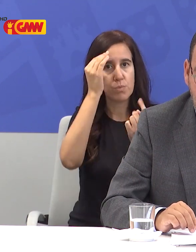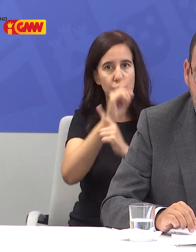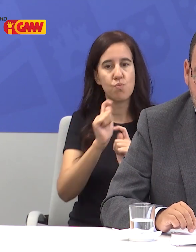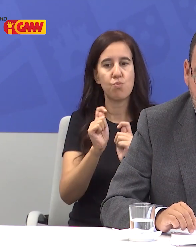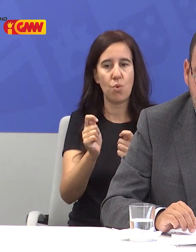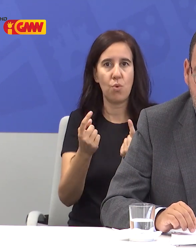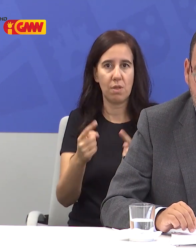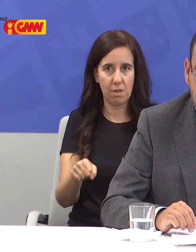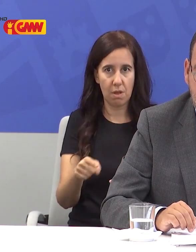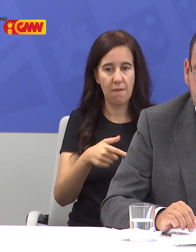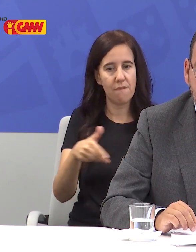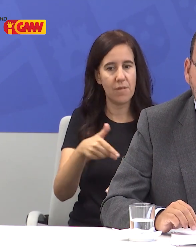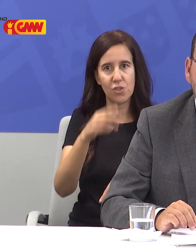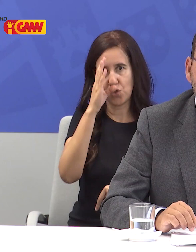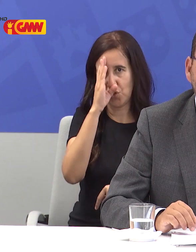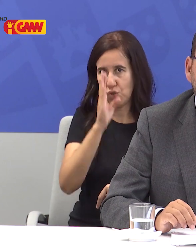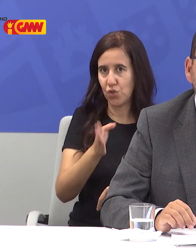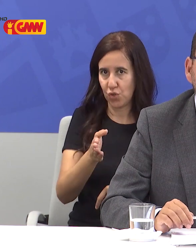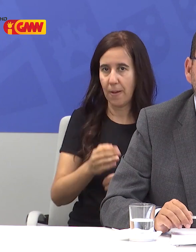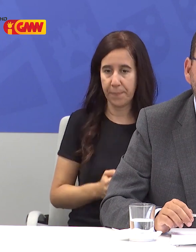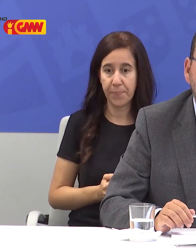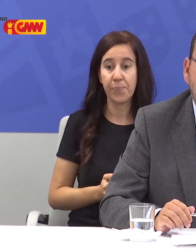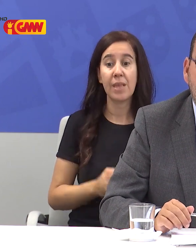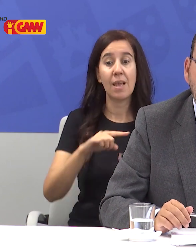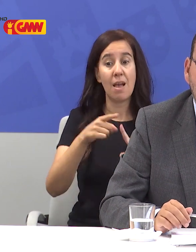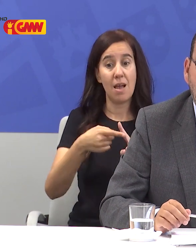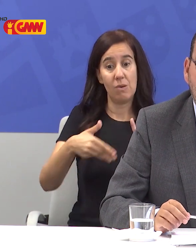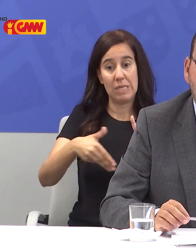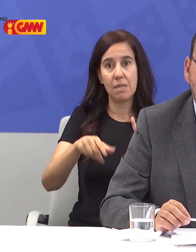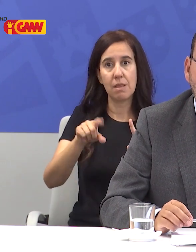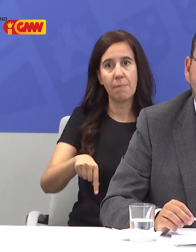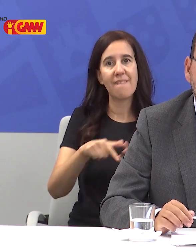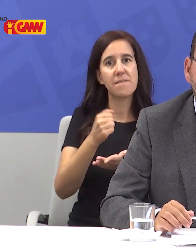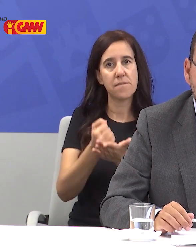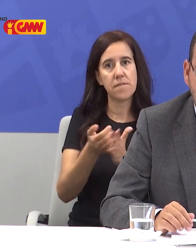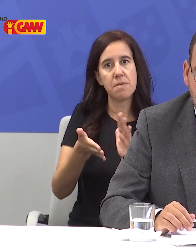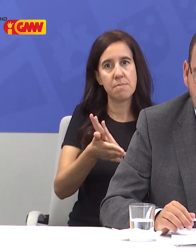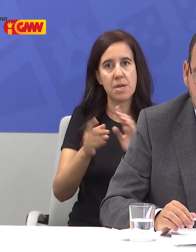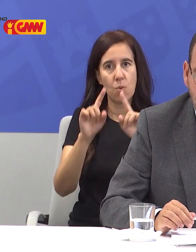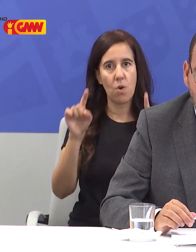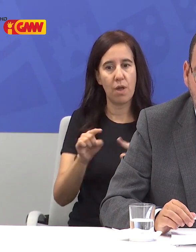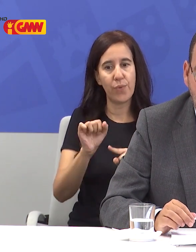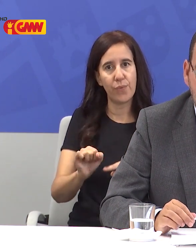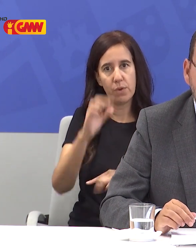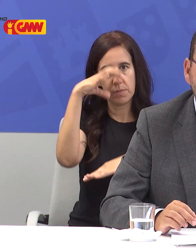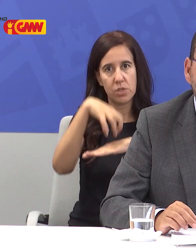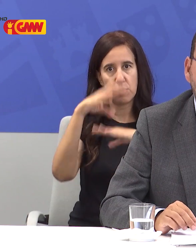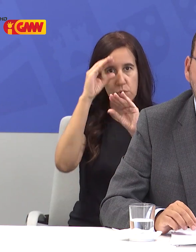atribuído já nesta fase. Este é um ano também em que vincularam aos quadros do Ministério da Educação